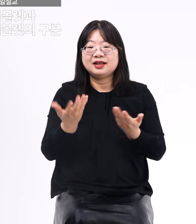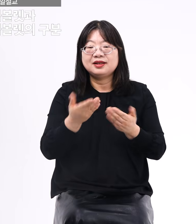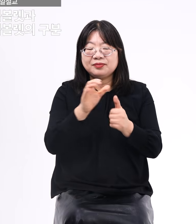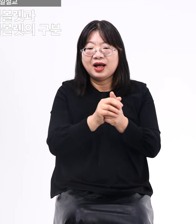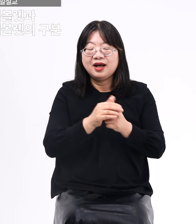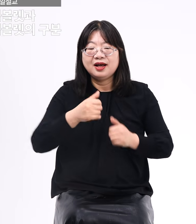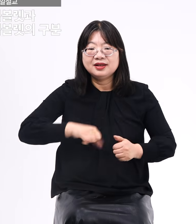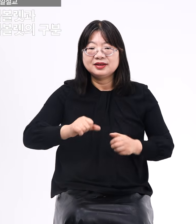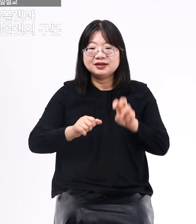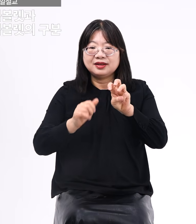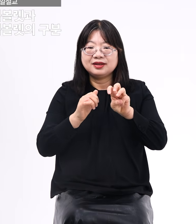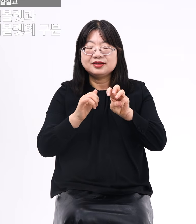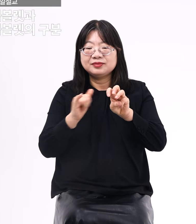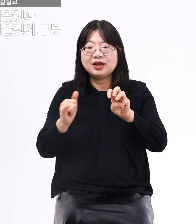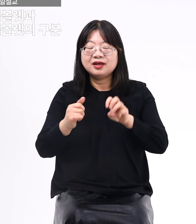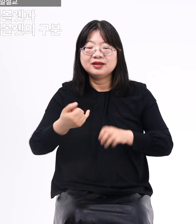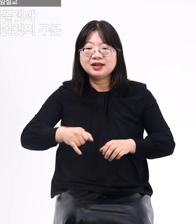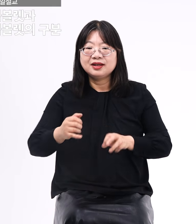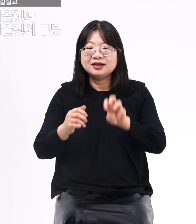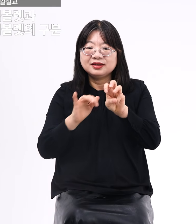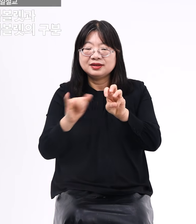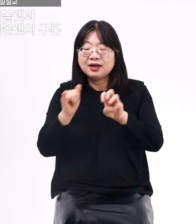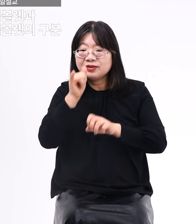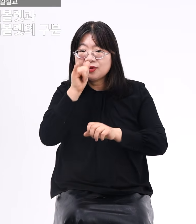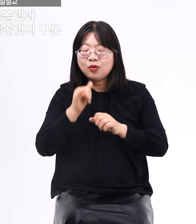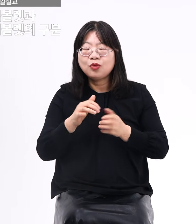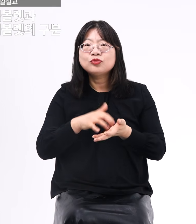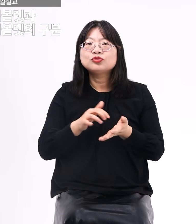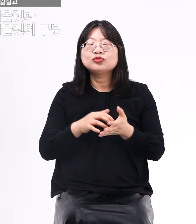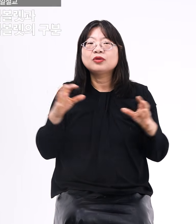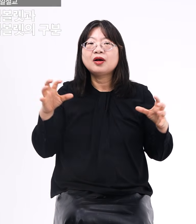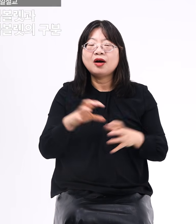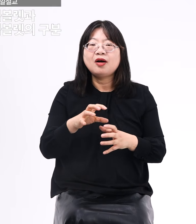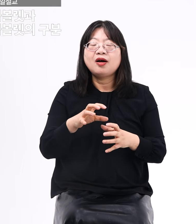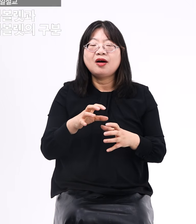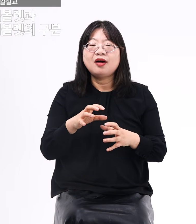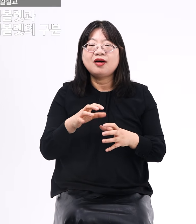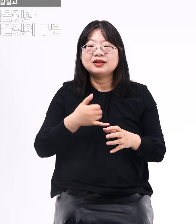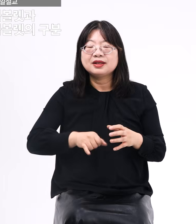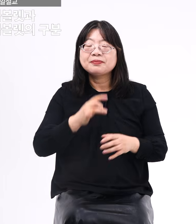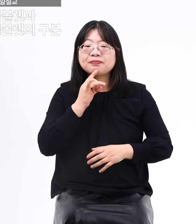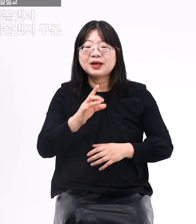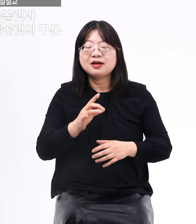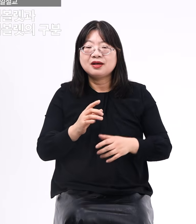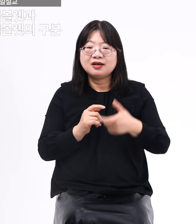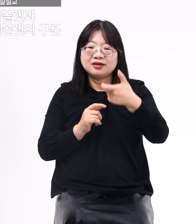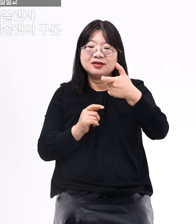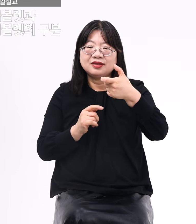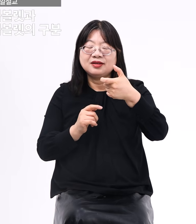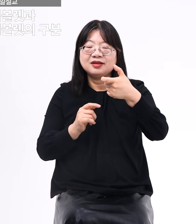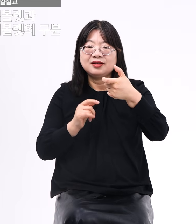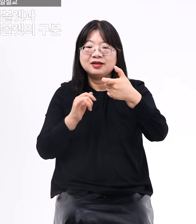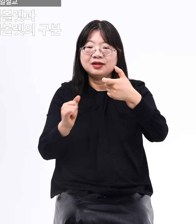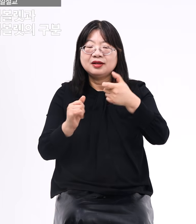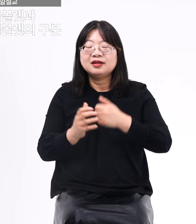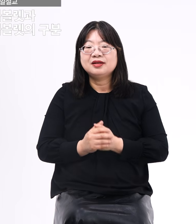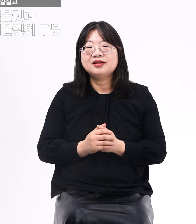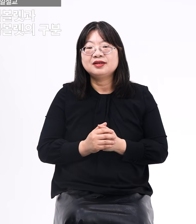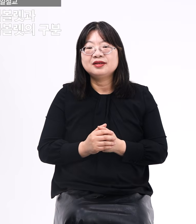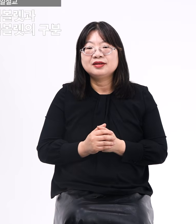아들 30명과 딸 30명을 두었더니 그럼 모두 몇 명입니까? 자식만? 이걸